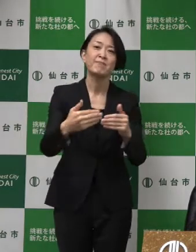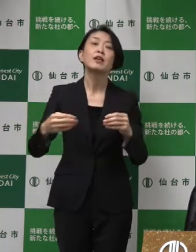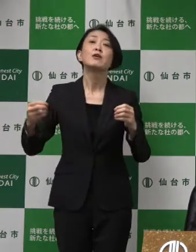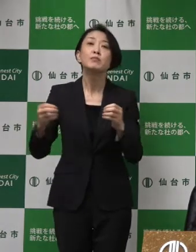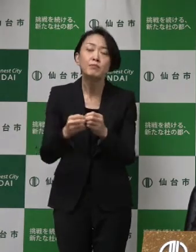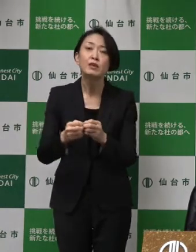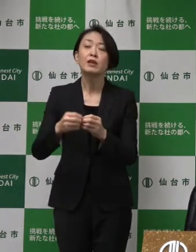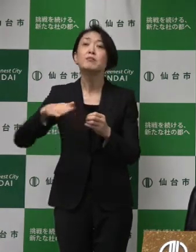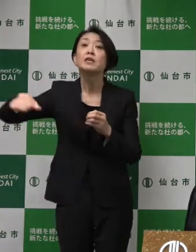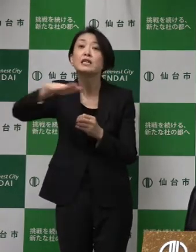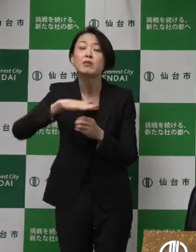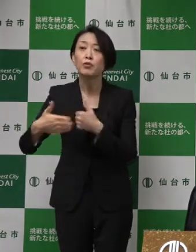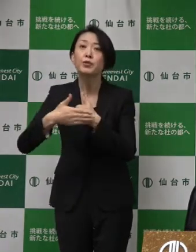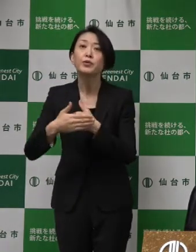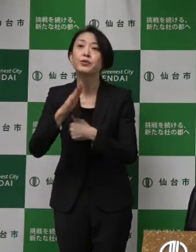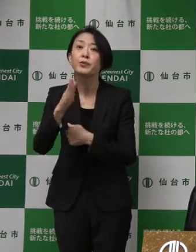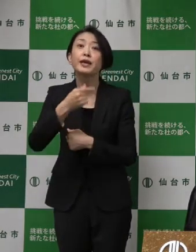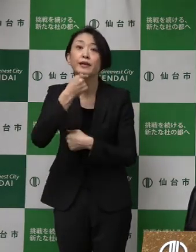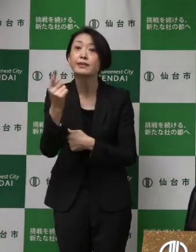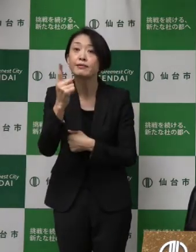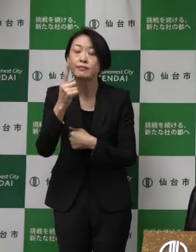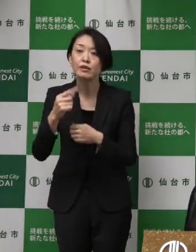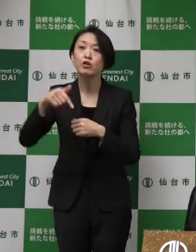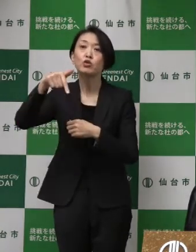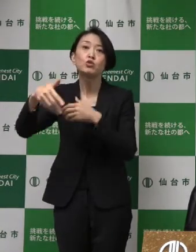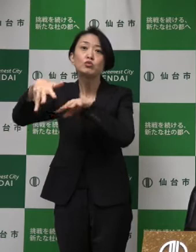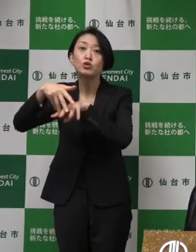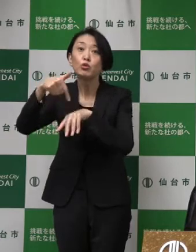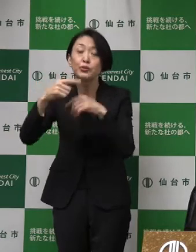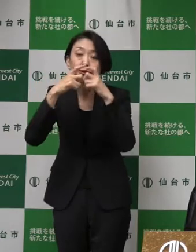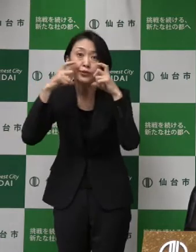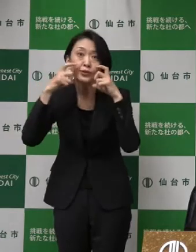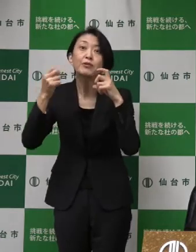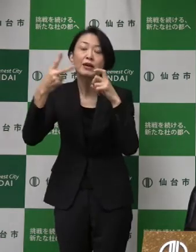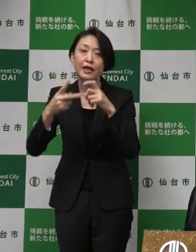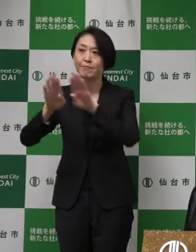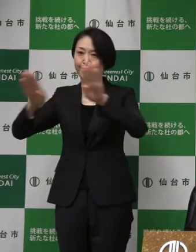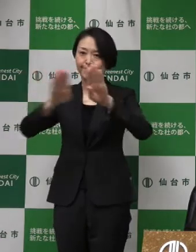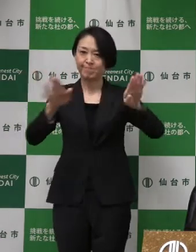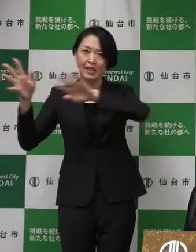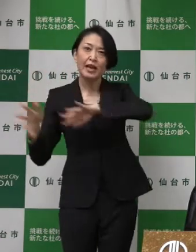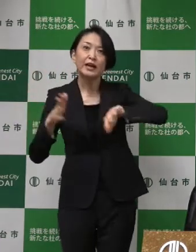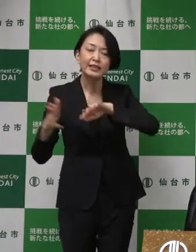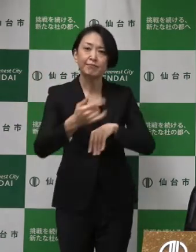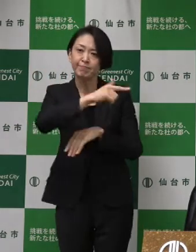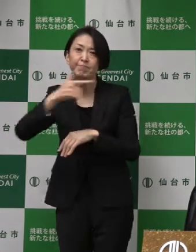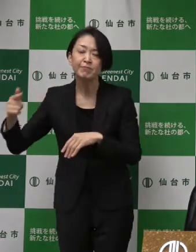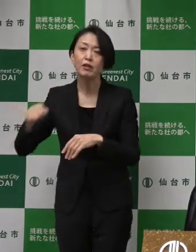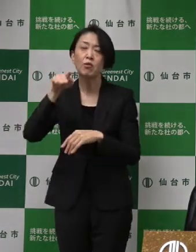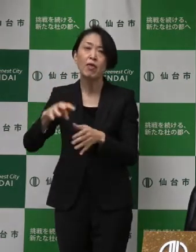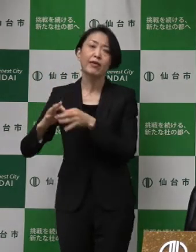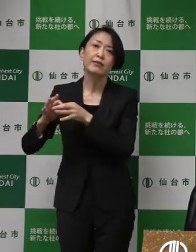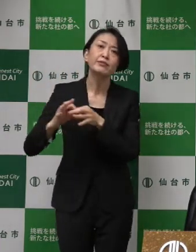不織布マスクの着用、それから換気の徹底など基本的な感染防止対策への引き続きのお取り組みを